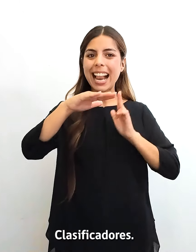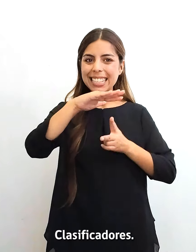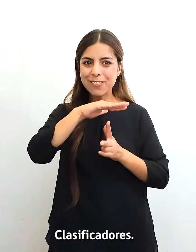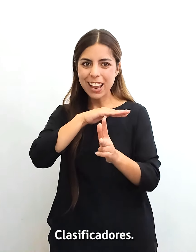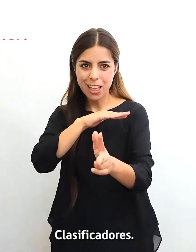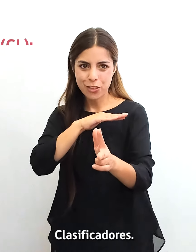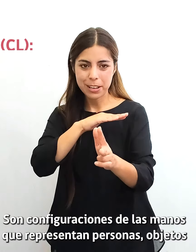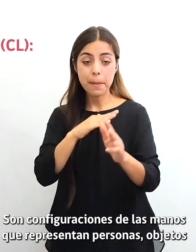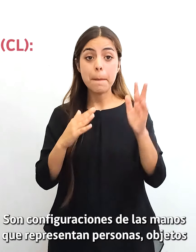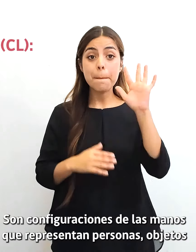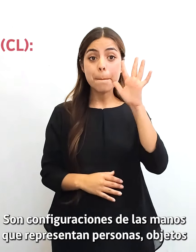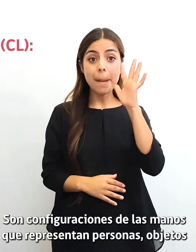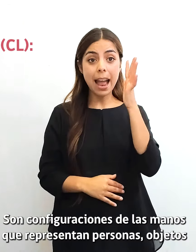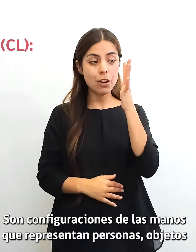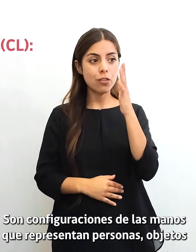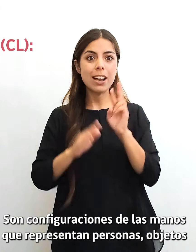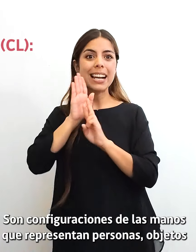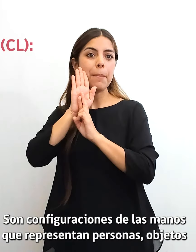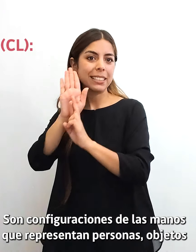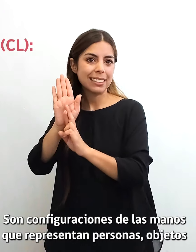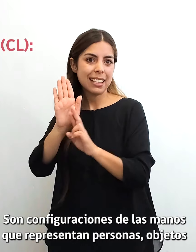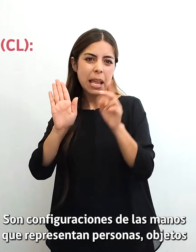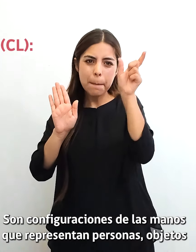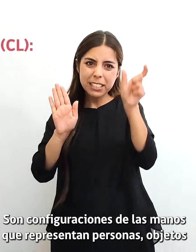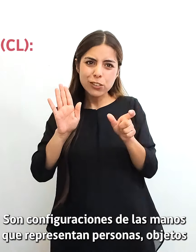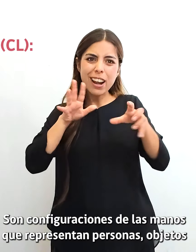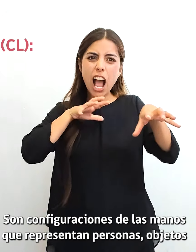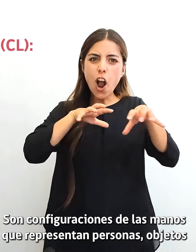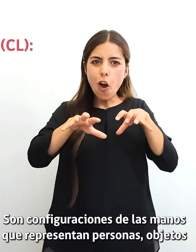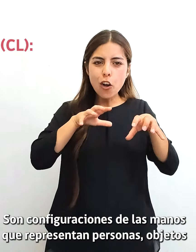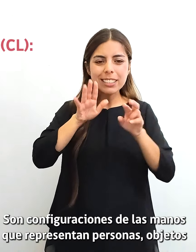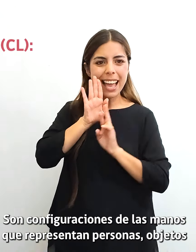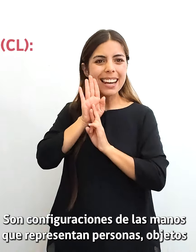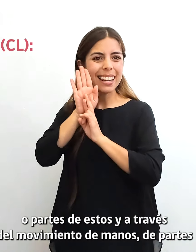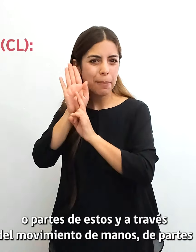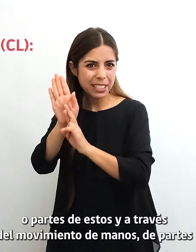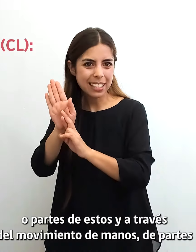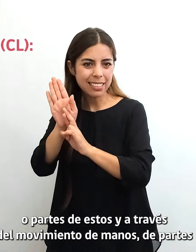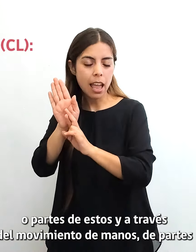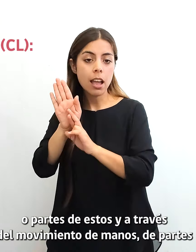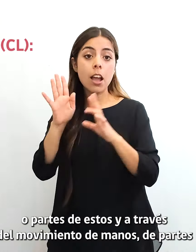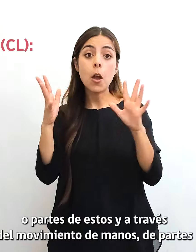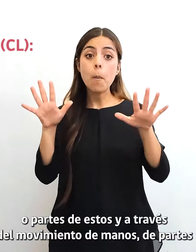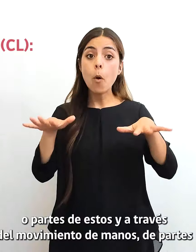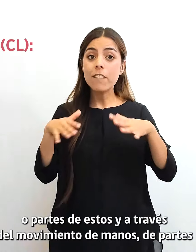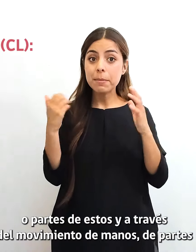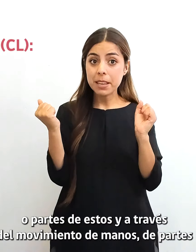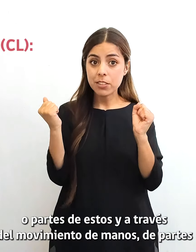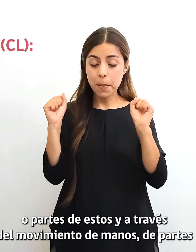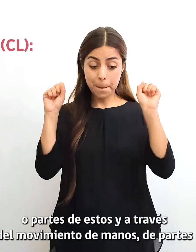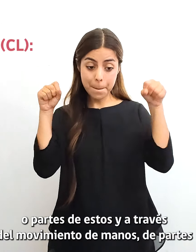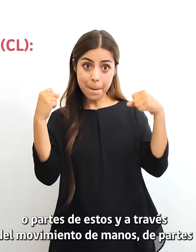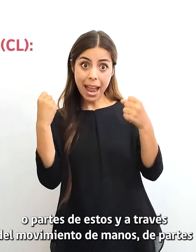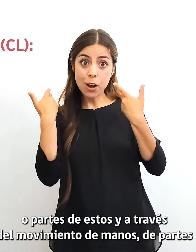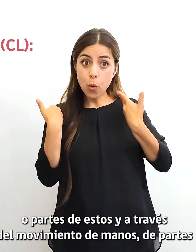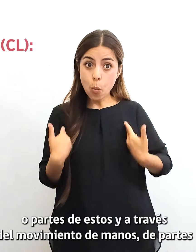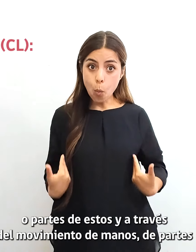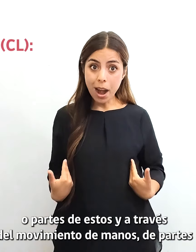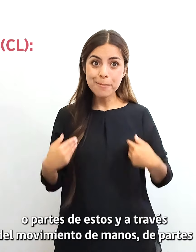Clasificadores. Son configuraciones de las manos que representan personas, objetos o partes de estos, y a través del movimiento de manos, de